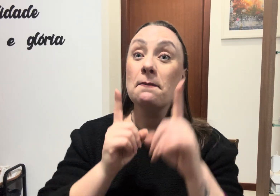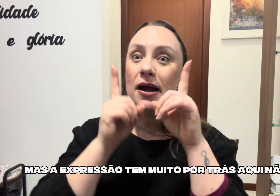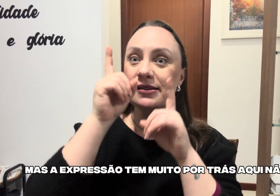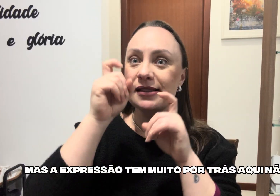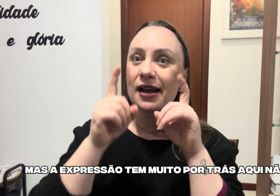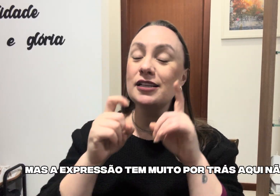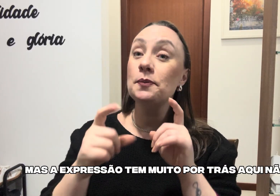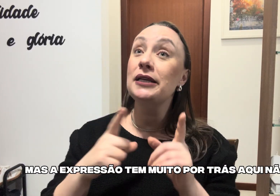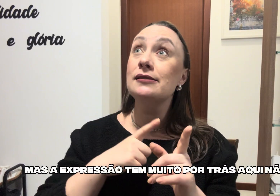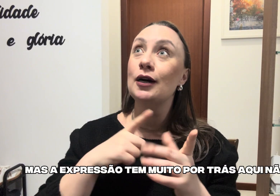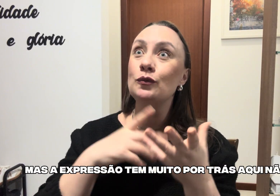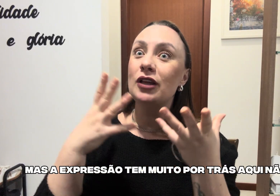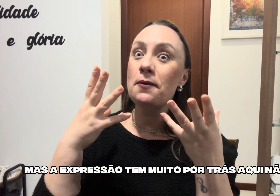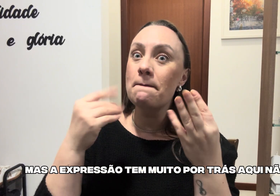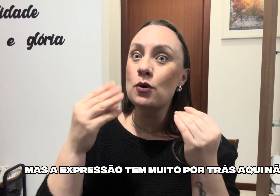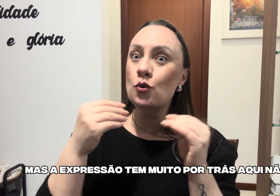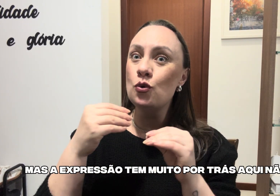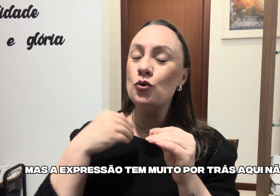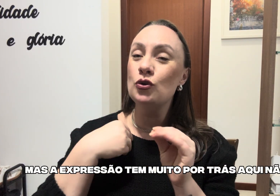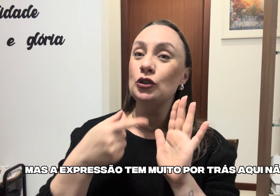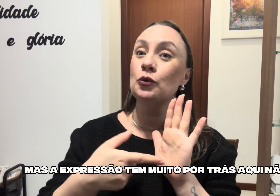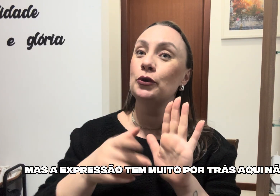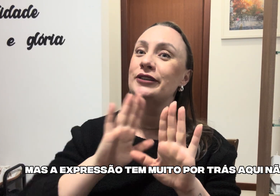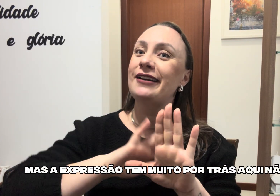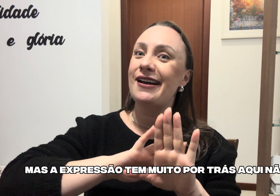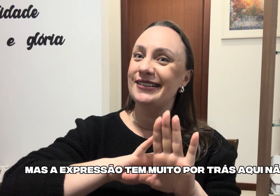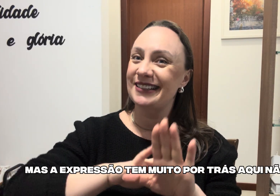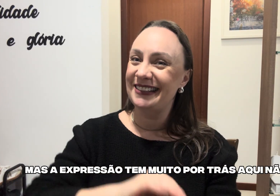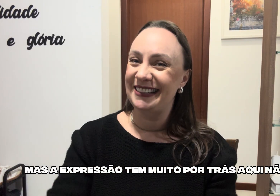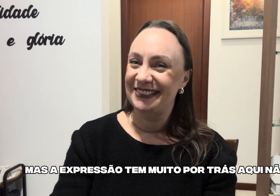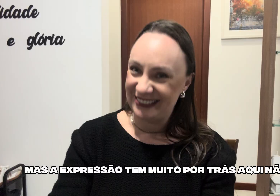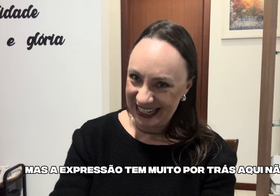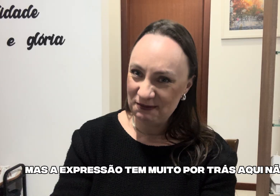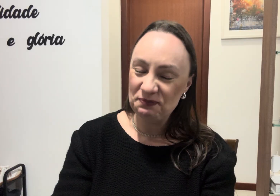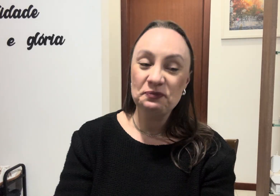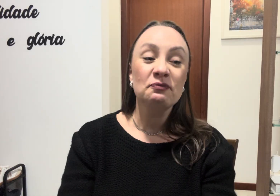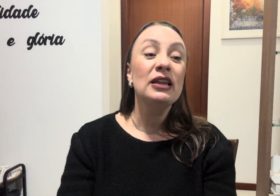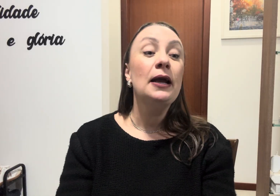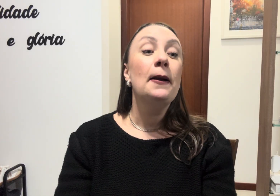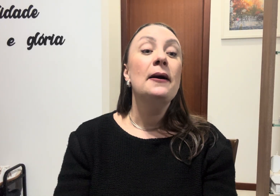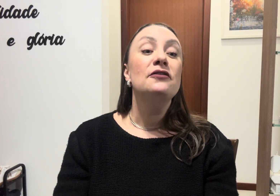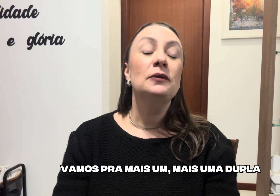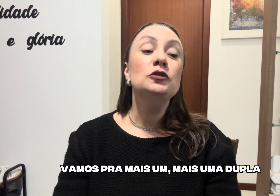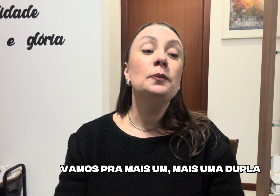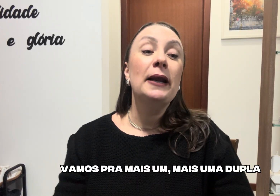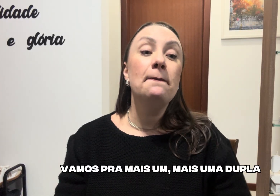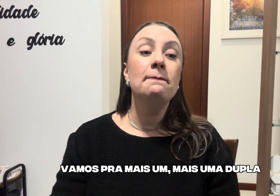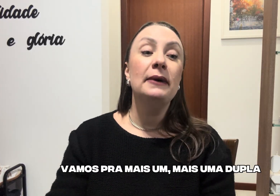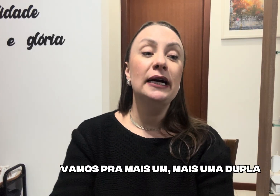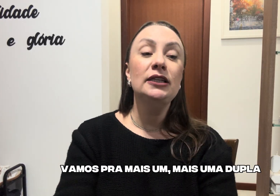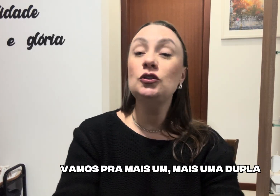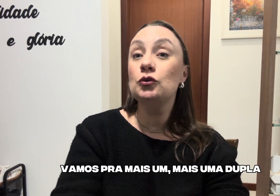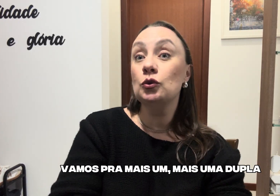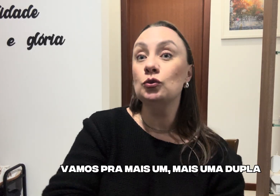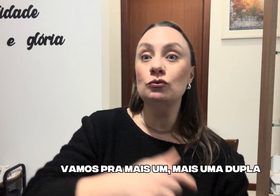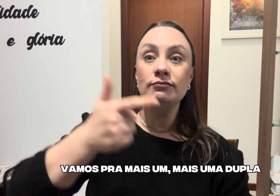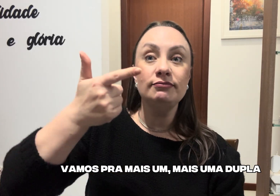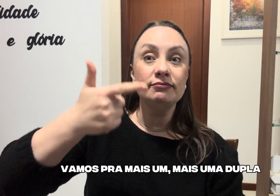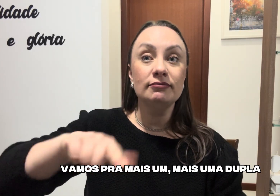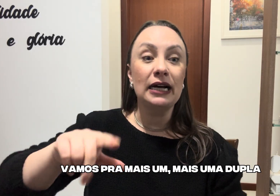Mas a expressão tem muito por trás aqui, não é? Vamos para mais